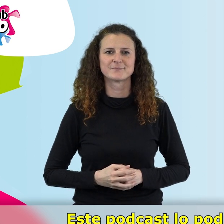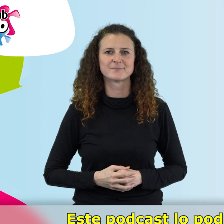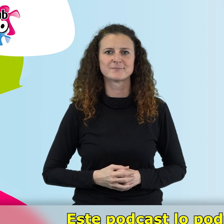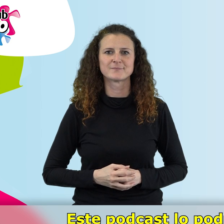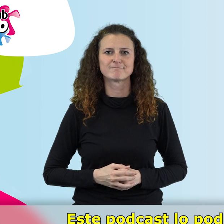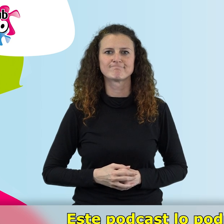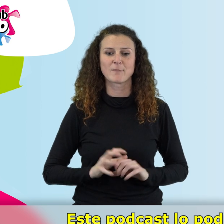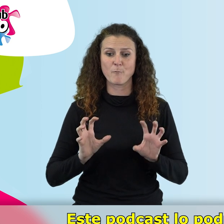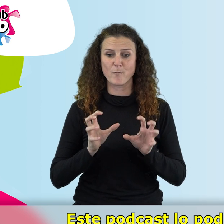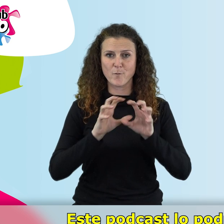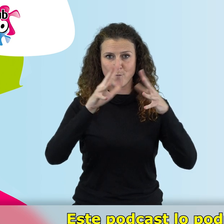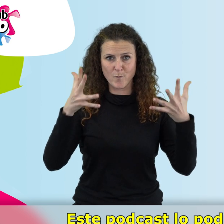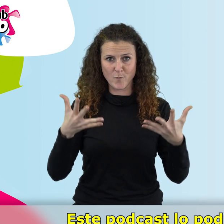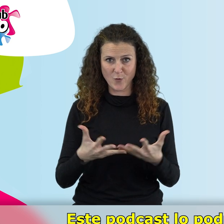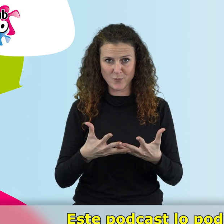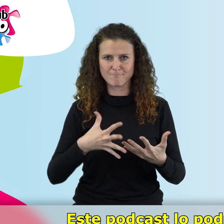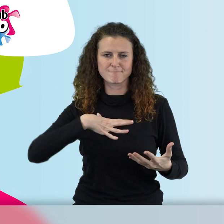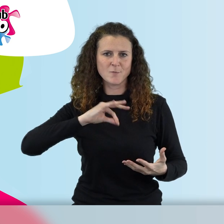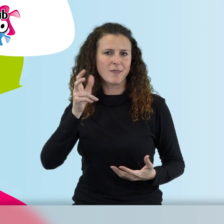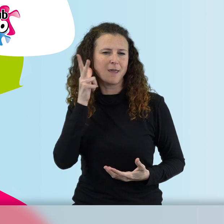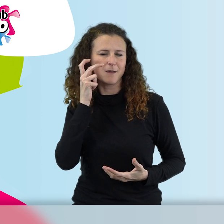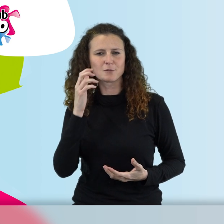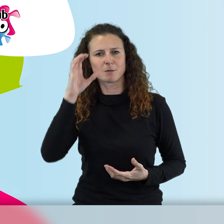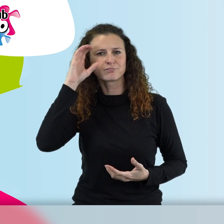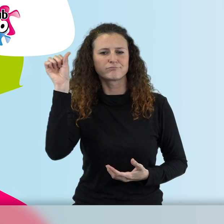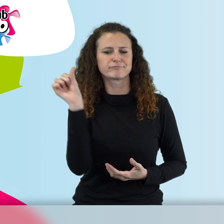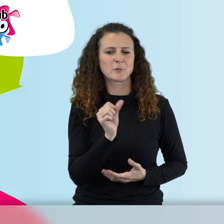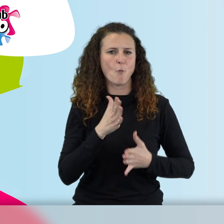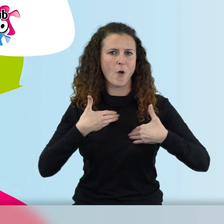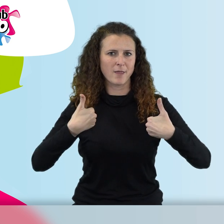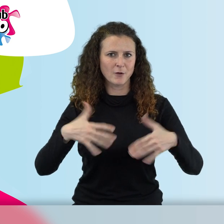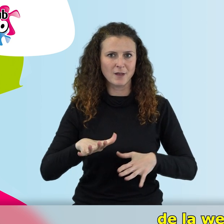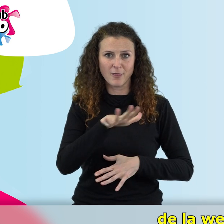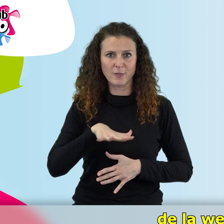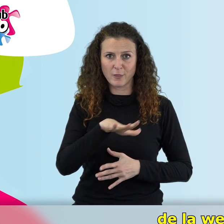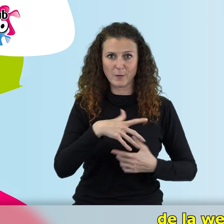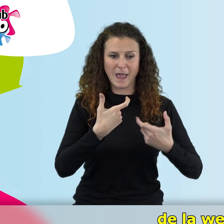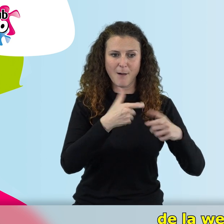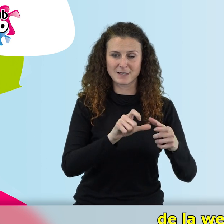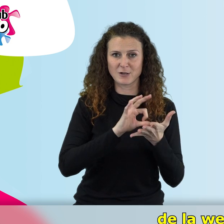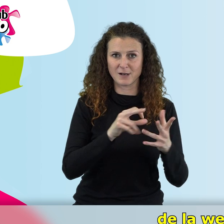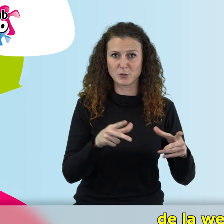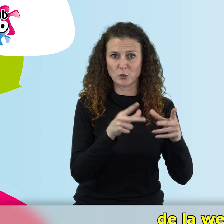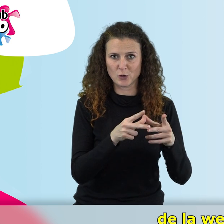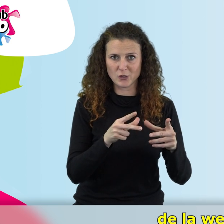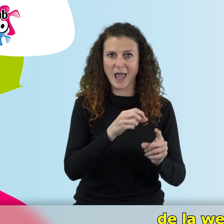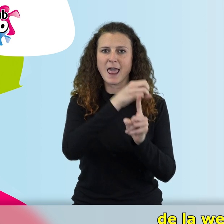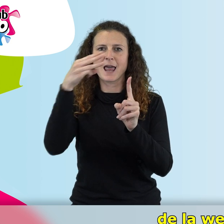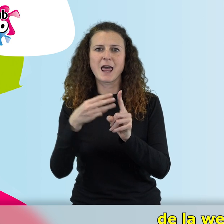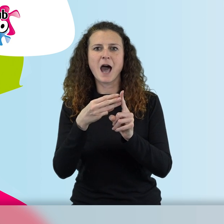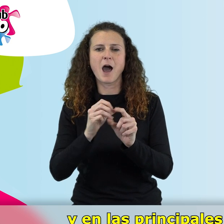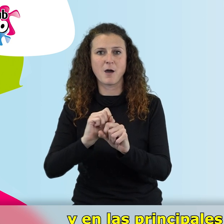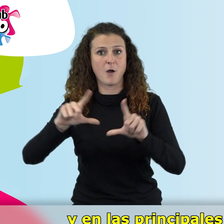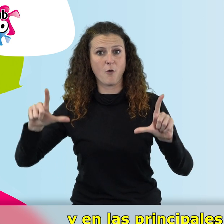Este podcast lo podrás escuchar cuando quieras en el apartado de servicios sociales de la web de la Junta de